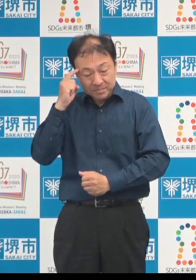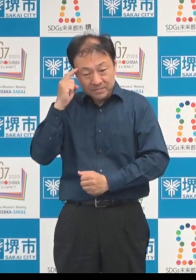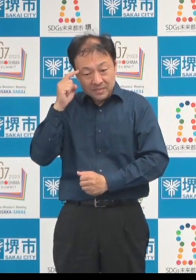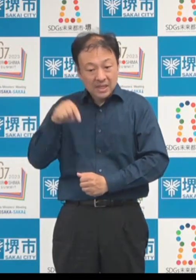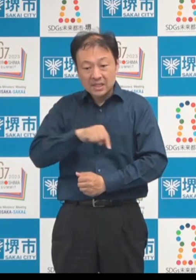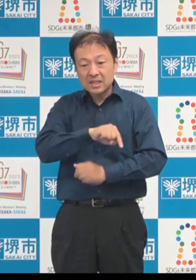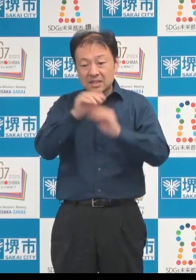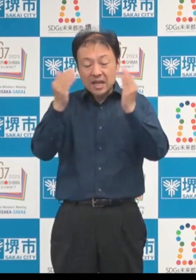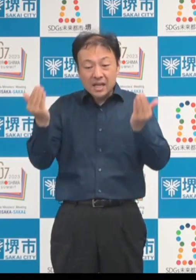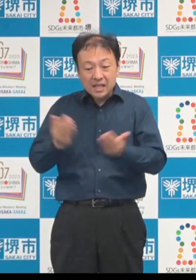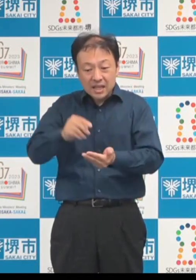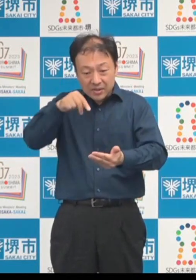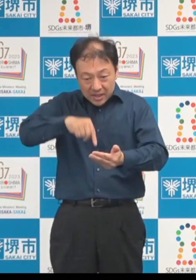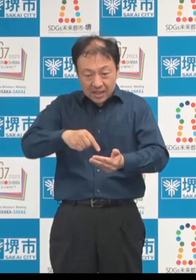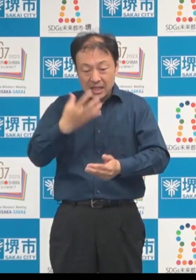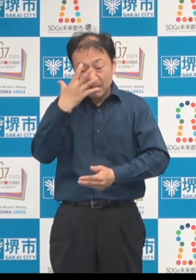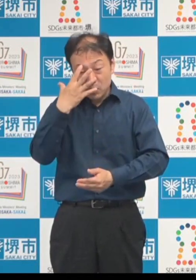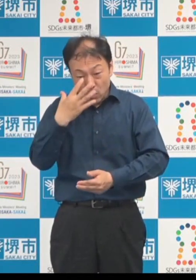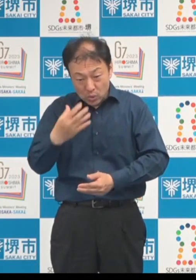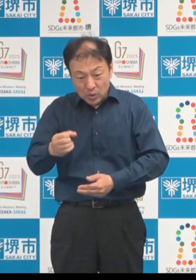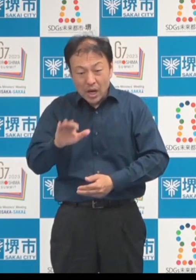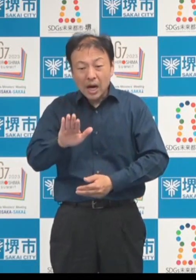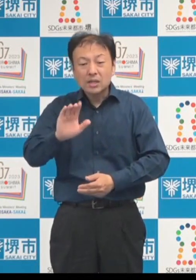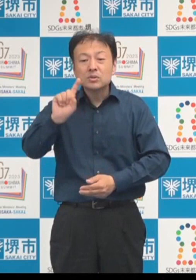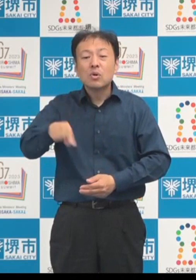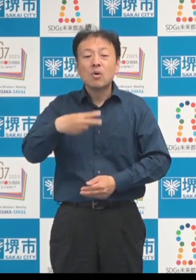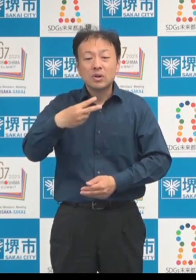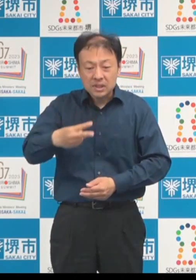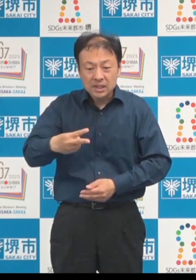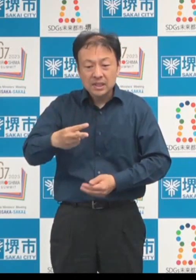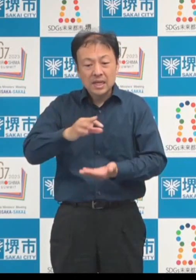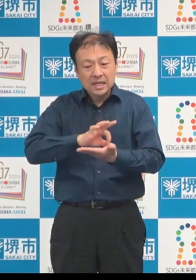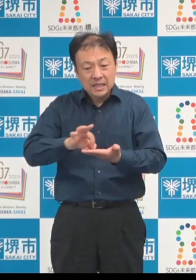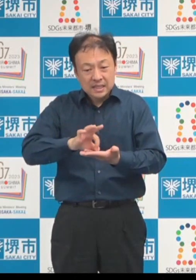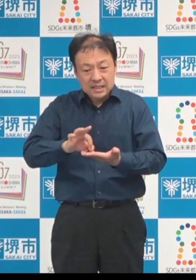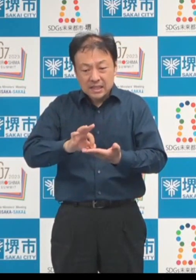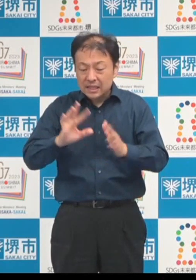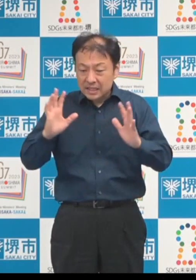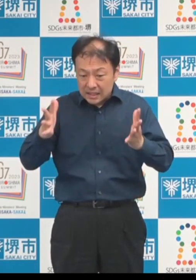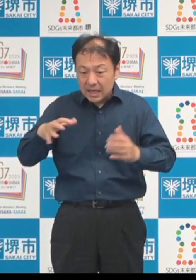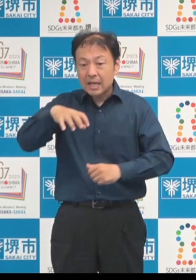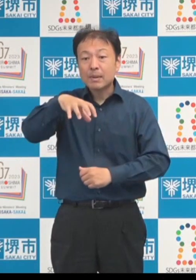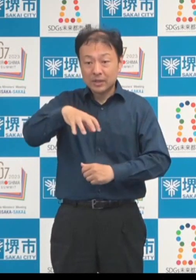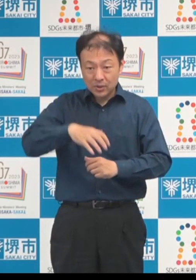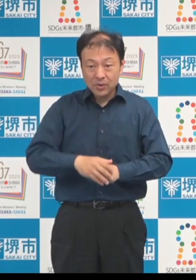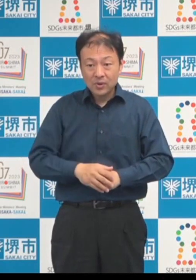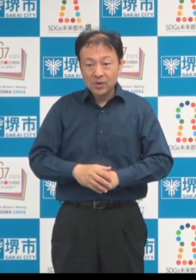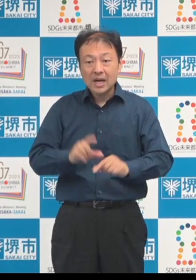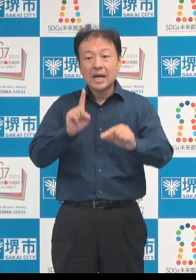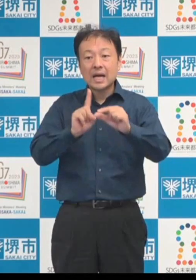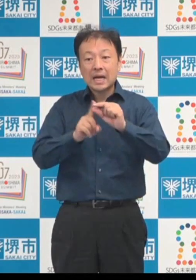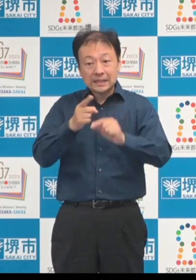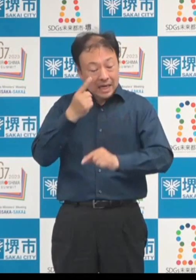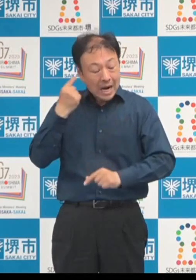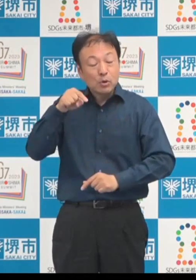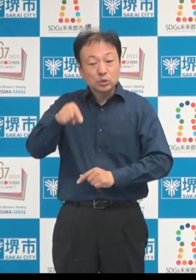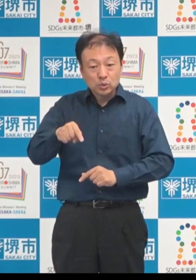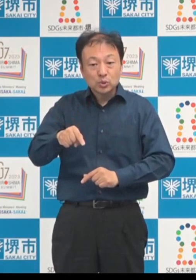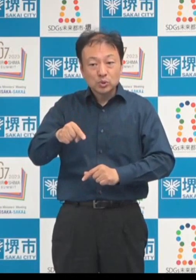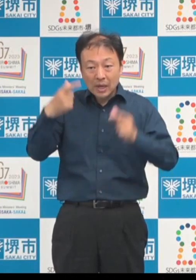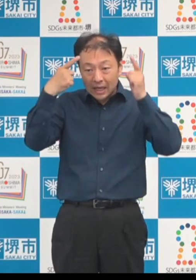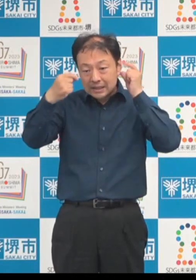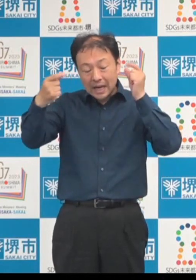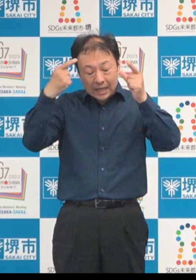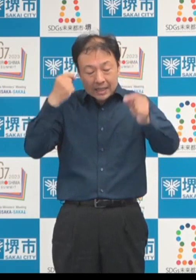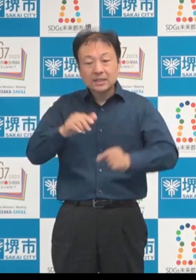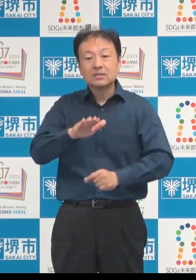かなか生かしきれてなかった場所が多くある。そのうちの一つが中本として、産業出席している大学がある、地の利